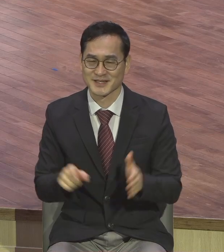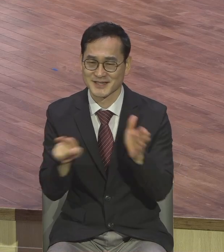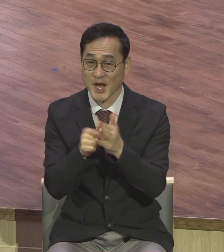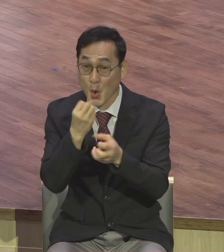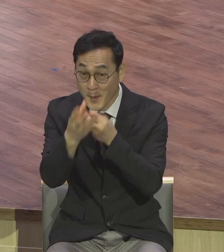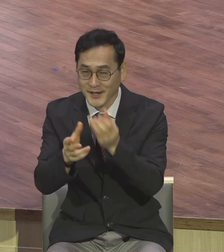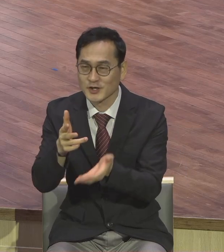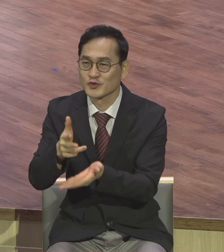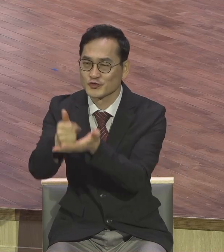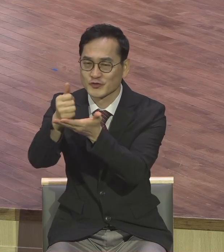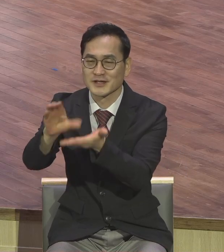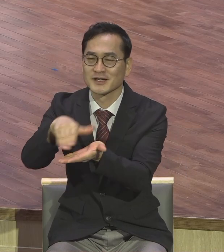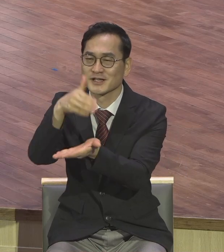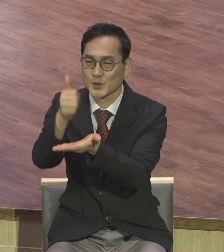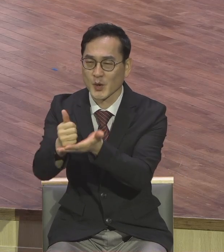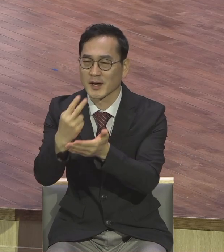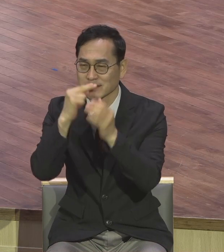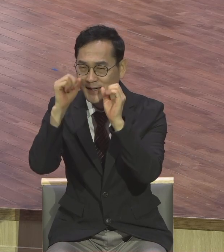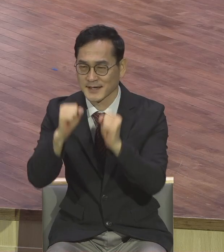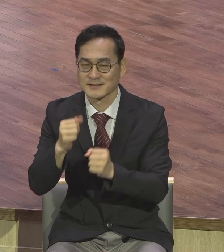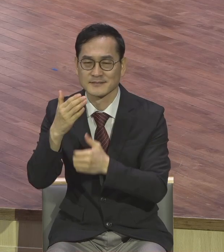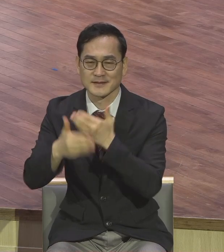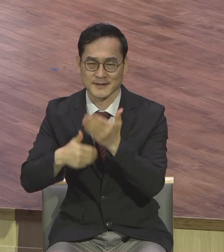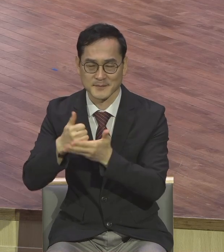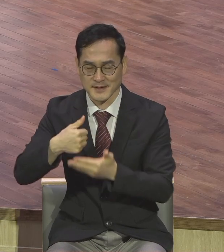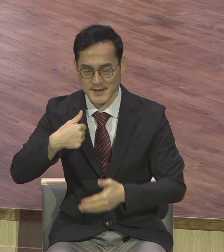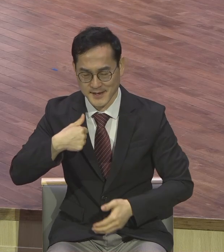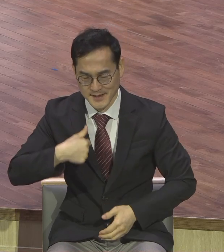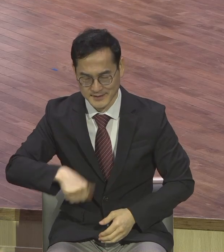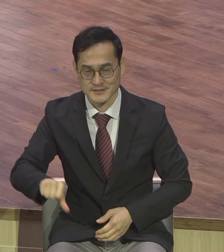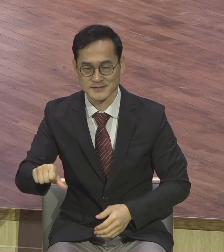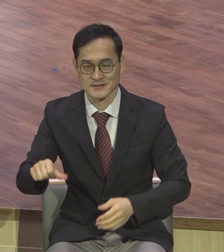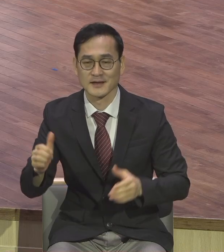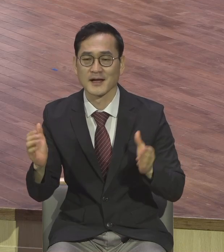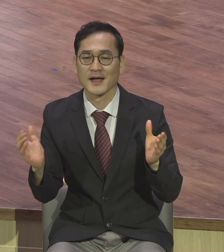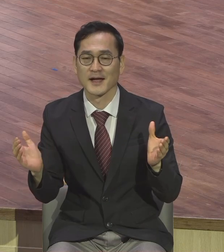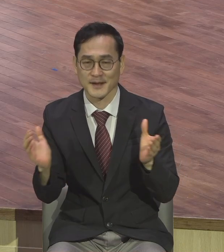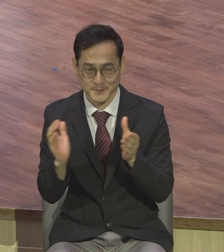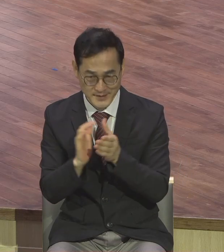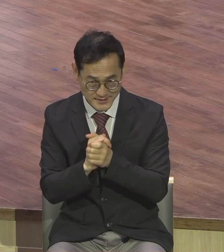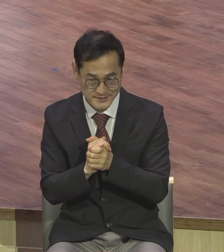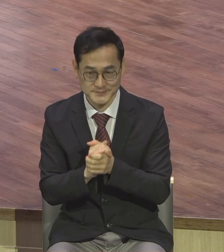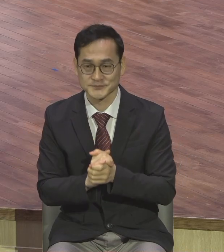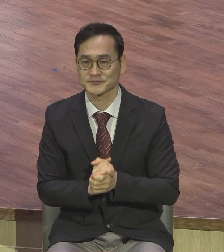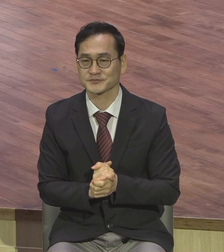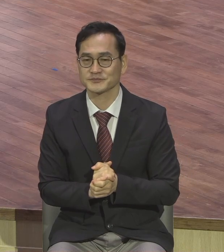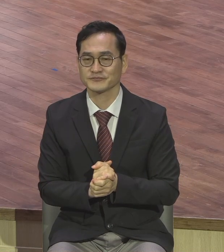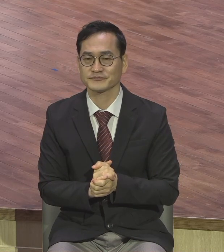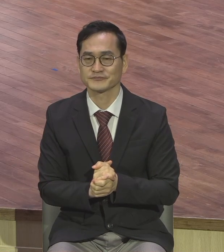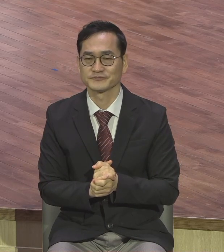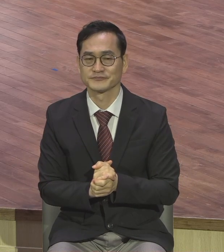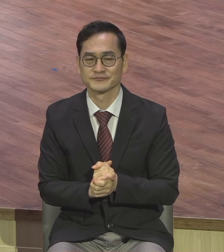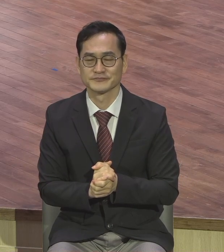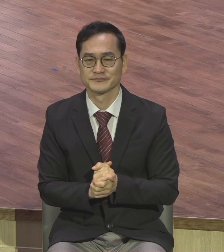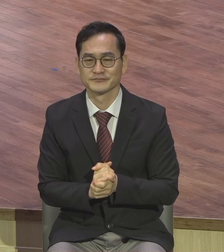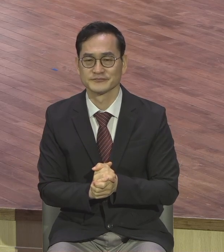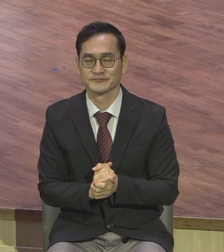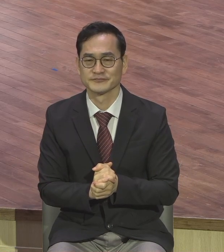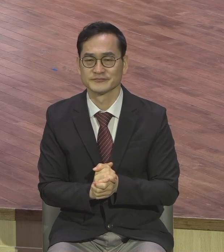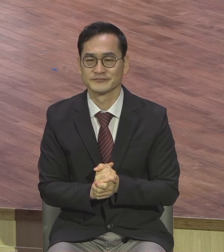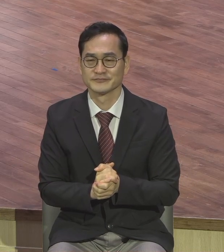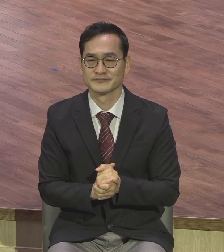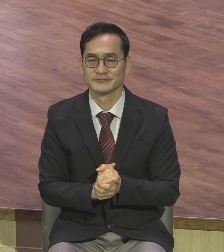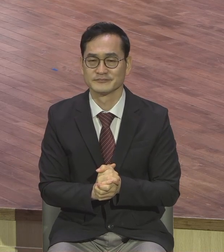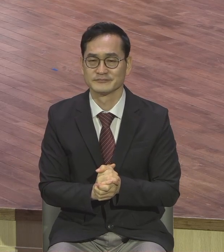그리스도시요 살아계신 하나님의 아들이십니다. 아멘. 우리 온라인 예배드리는 성도들, 원리스홀,